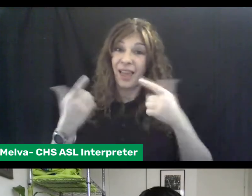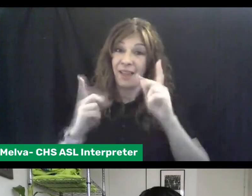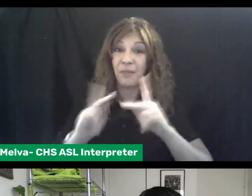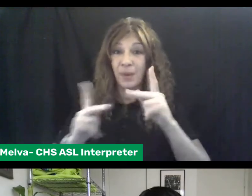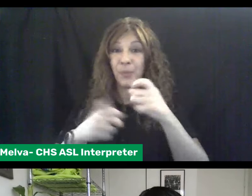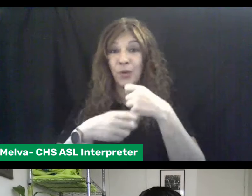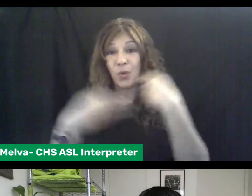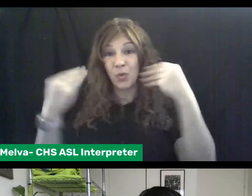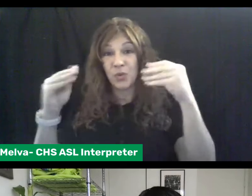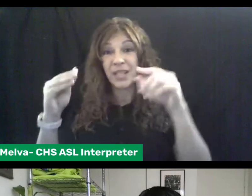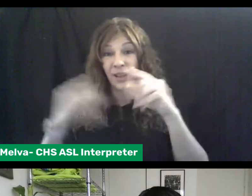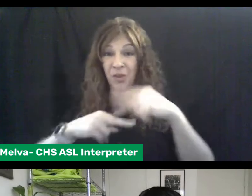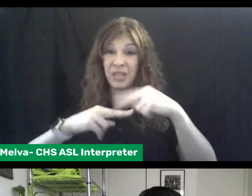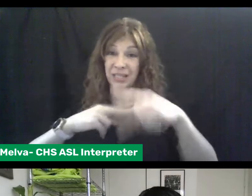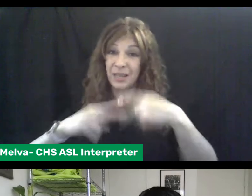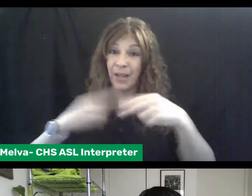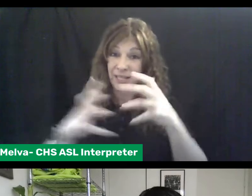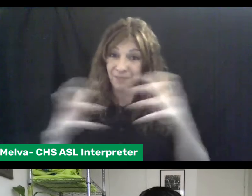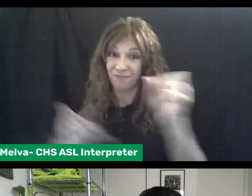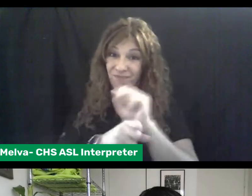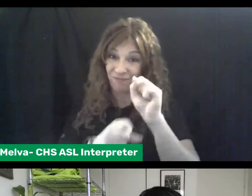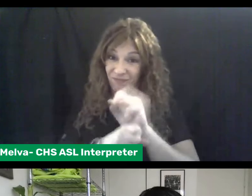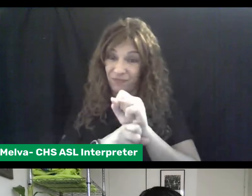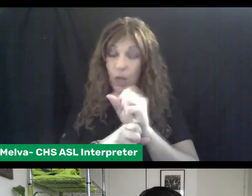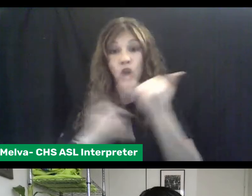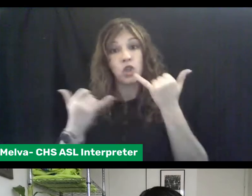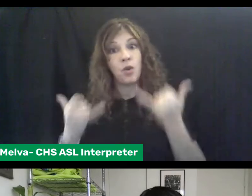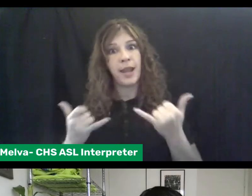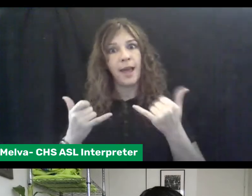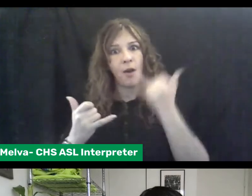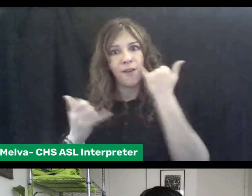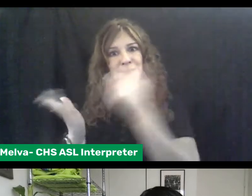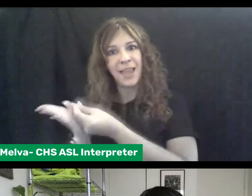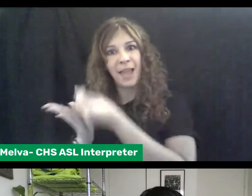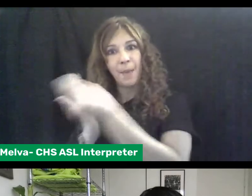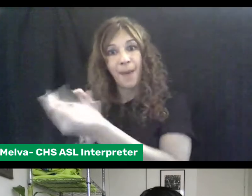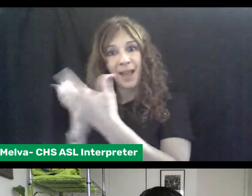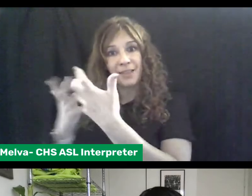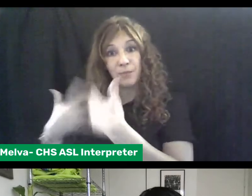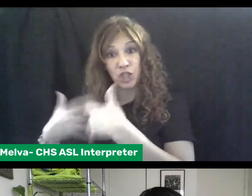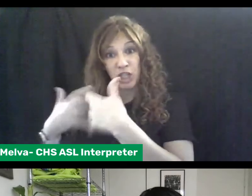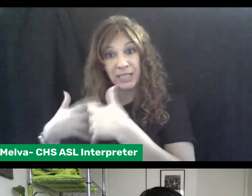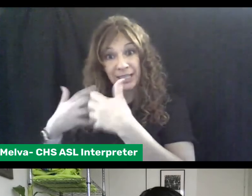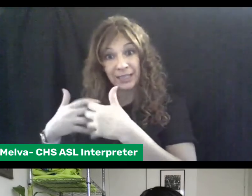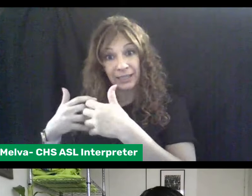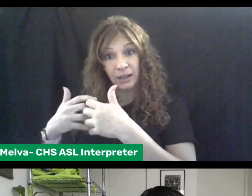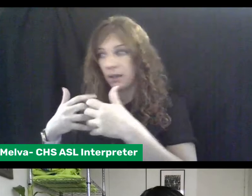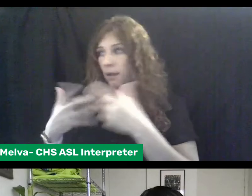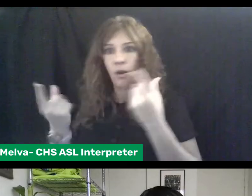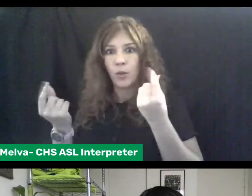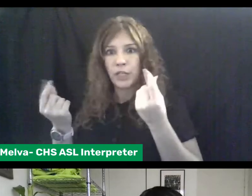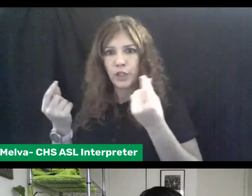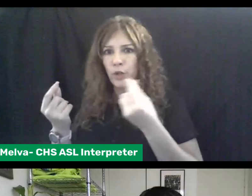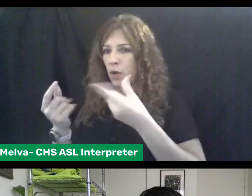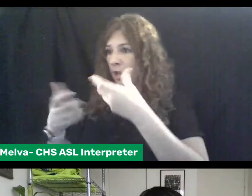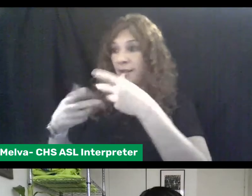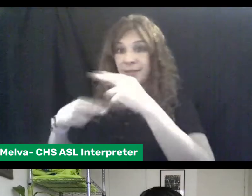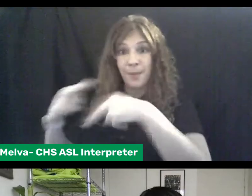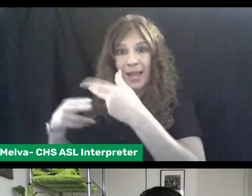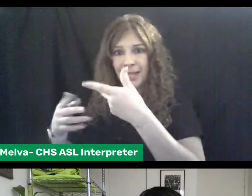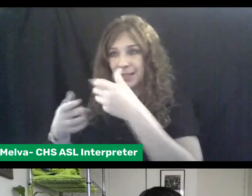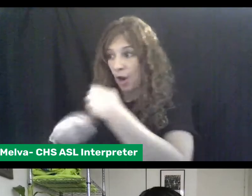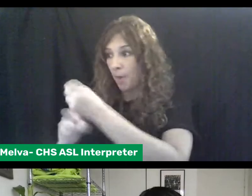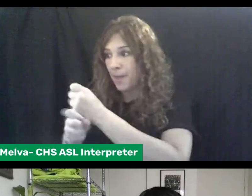Afortunadamente, si tenemos esta máquina de hacer tamales, pues lo único que van a tener que hacer es hacer el pedido, se les entregan los tamales